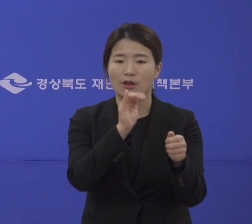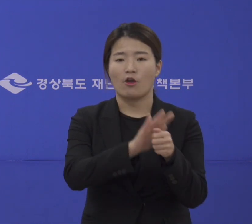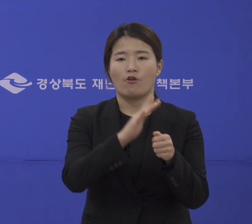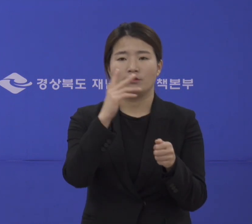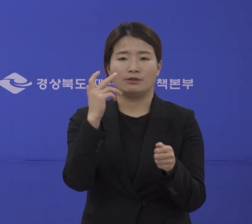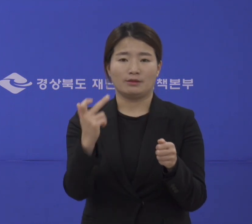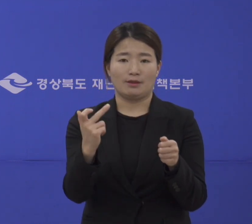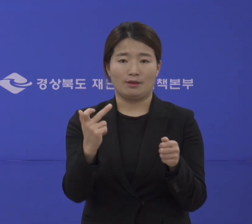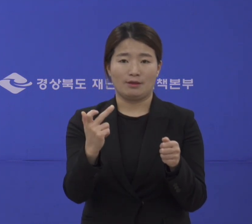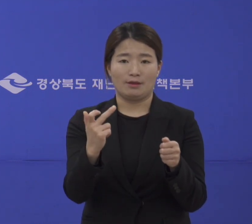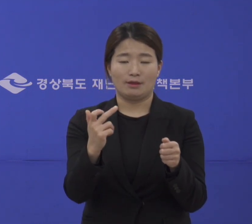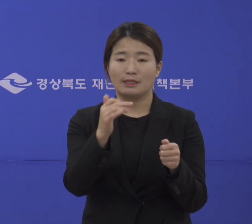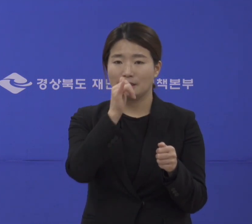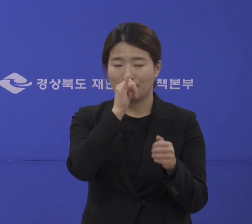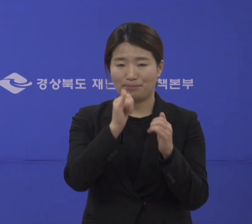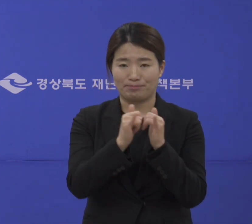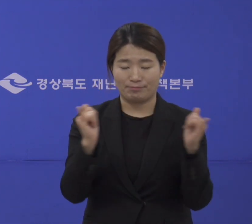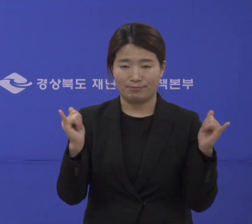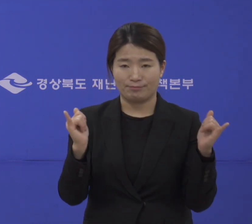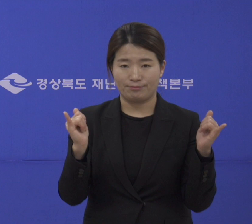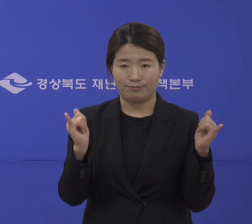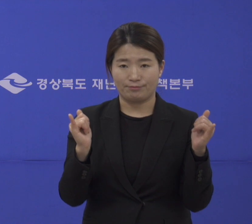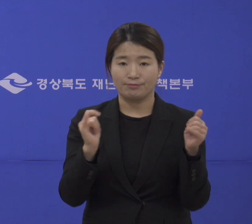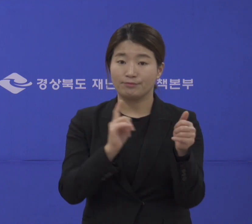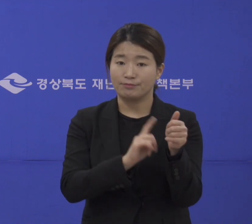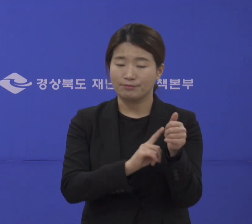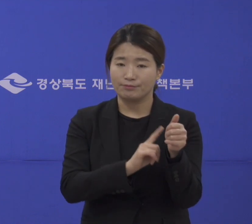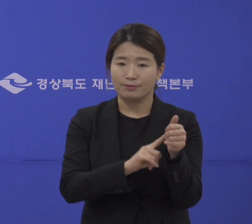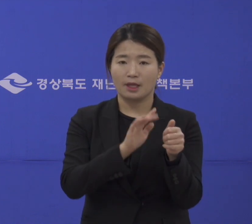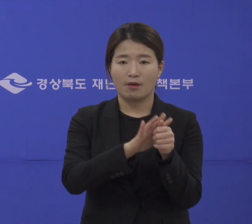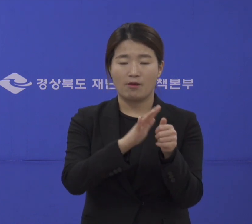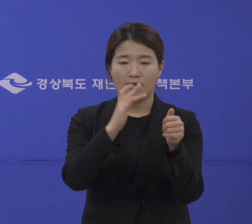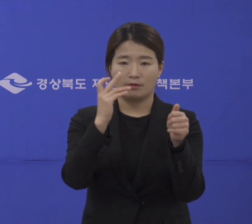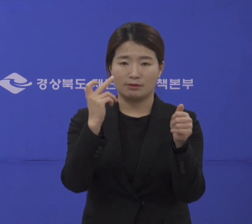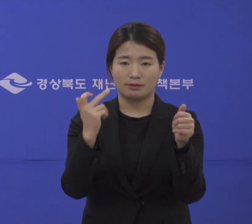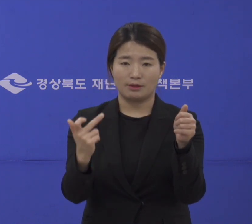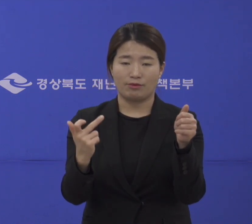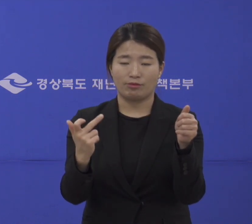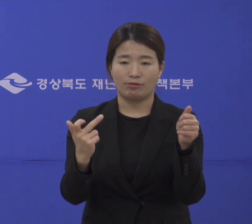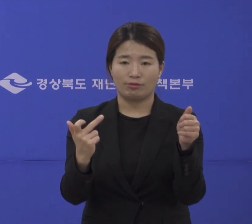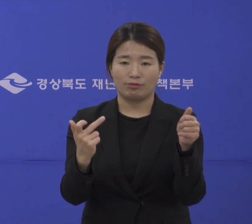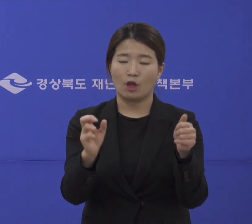경산에 있는 분인데 이 사람은 경산에 그